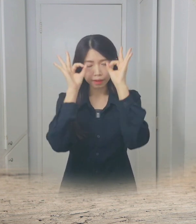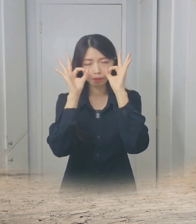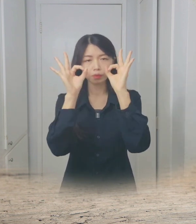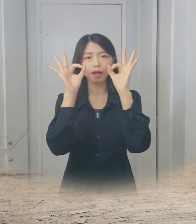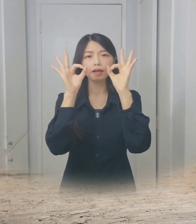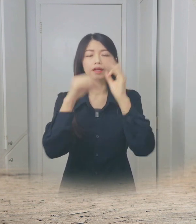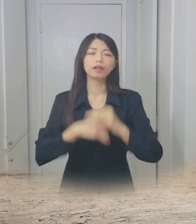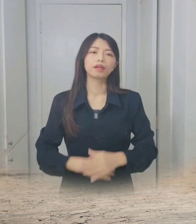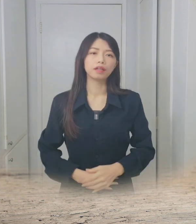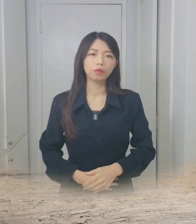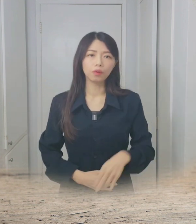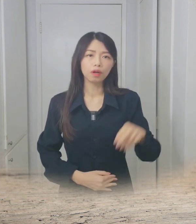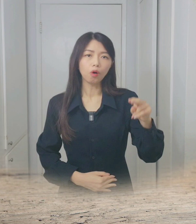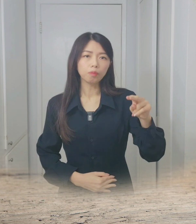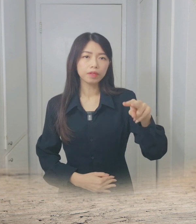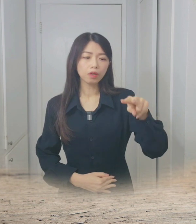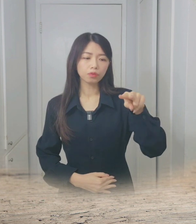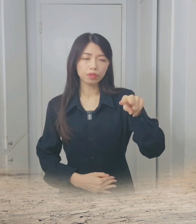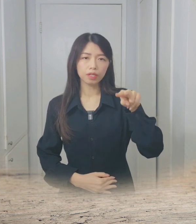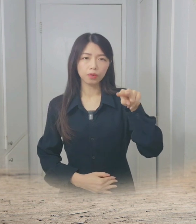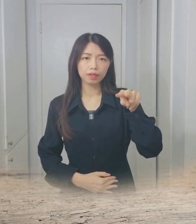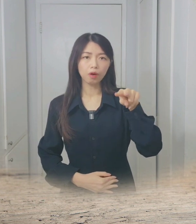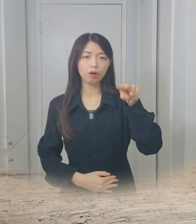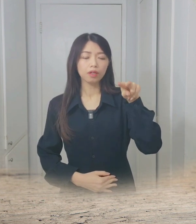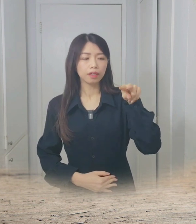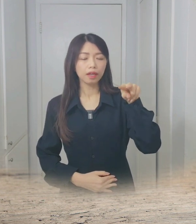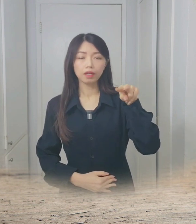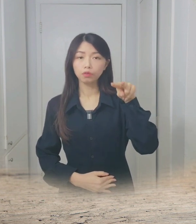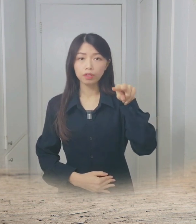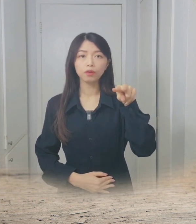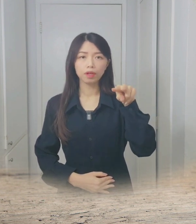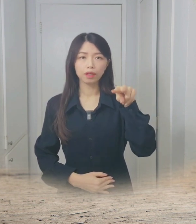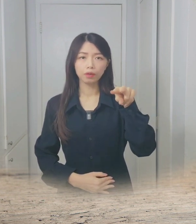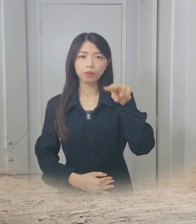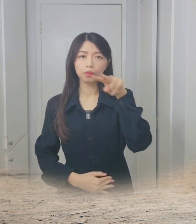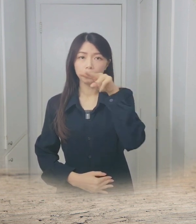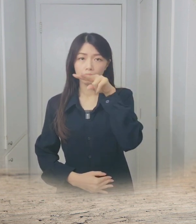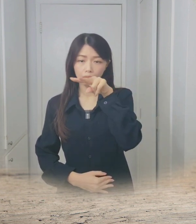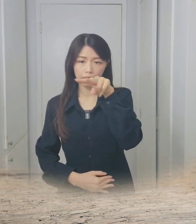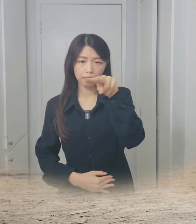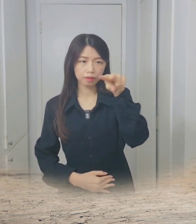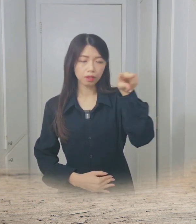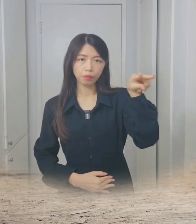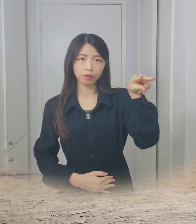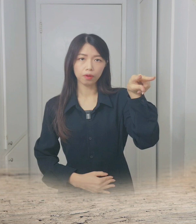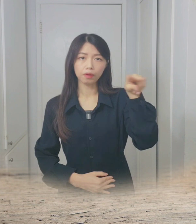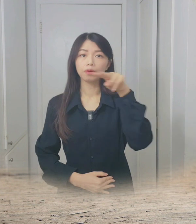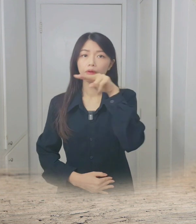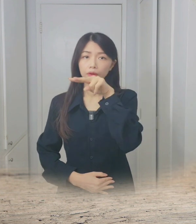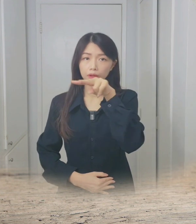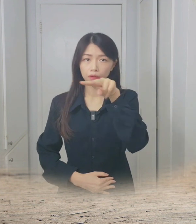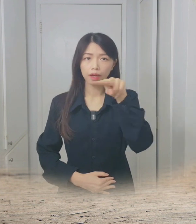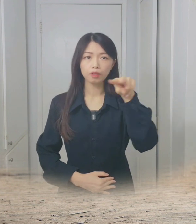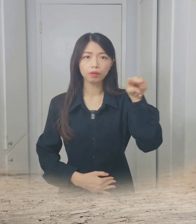됩니다. 보다. 그리고 검지하고 중지를 이용해서 이게 눈이라고 생각하고 이렇게 쳐다보는 거예요.